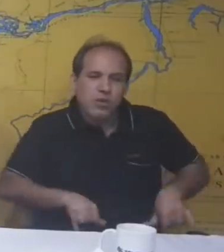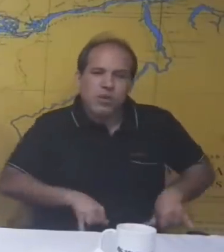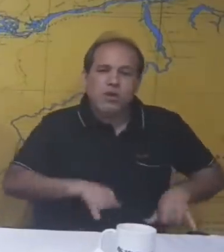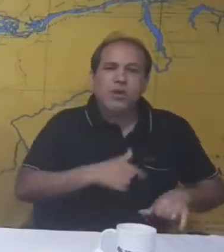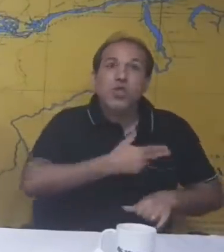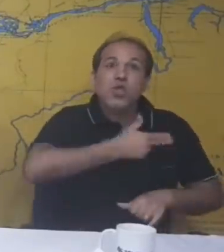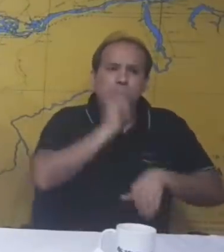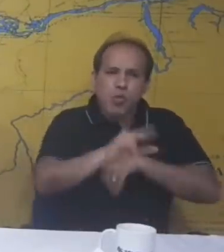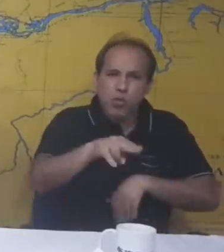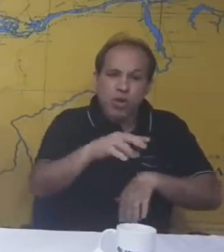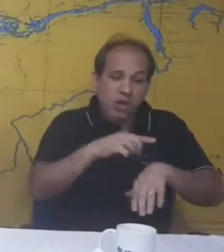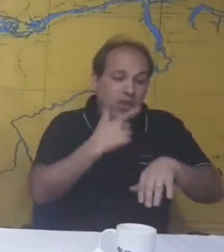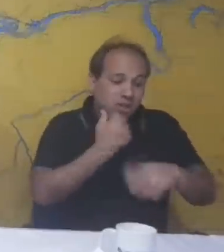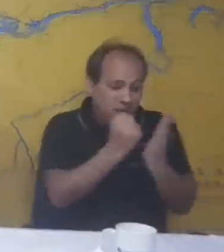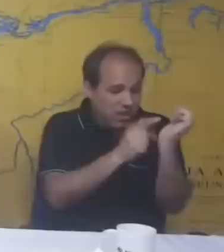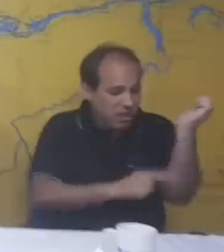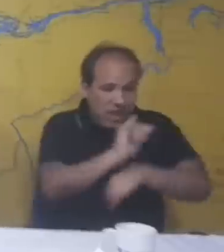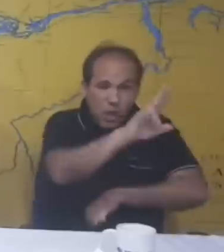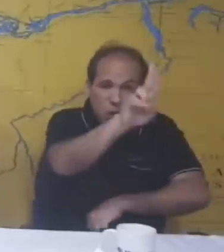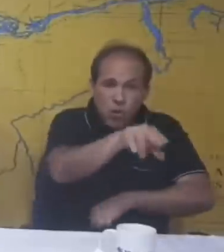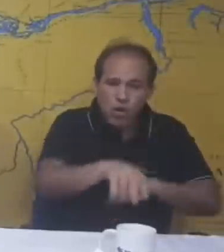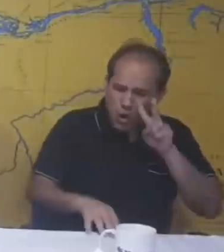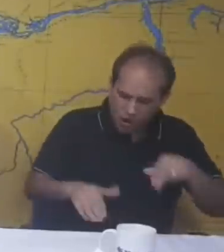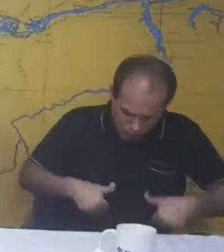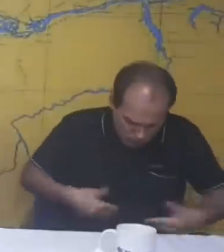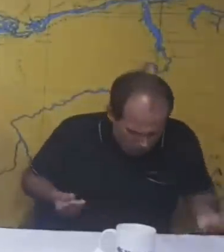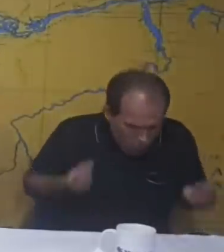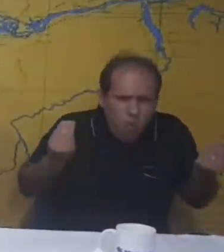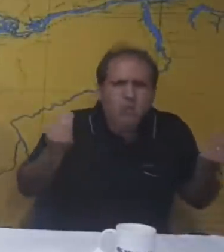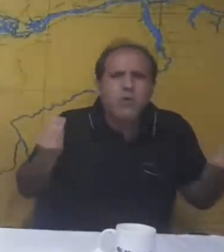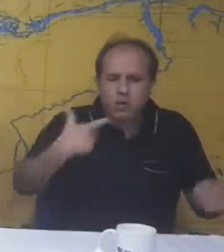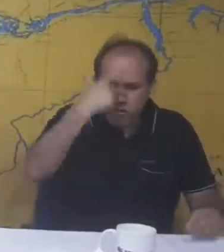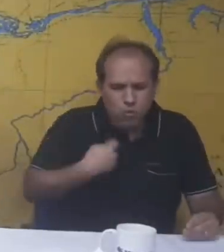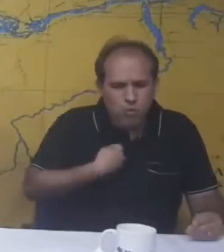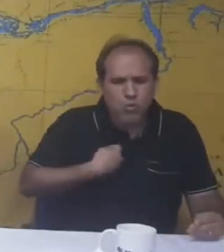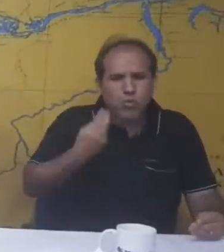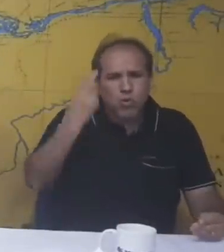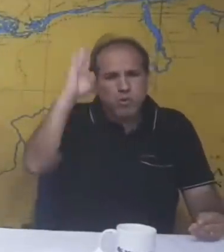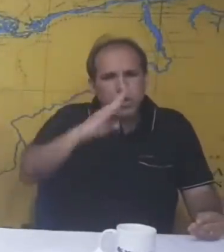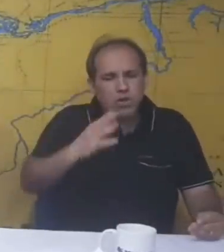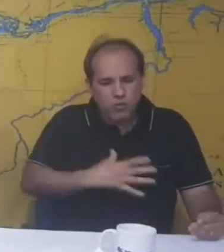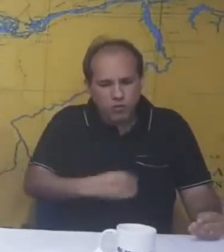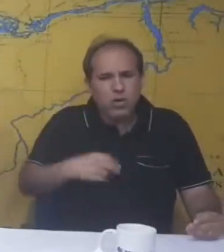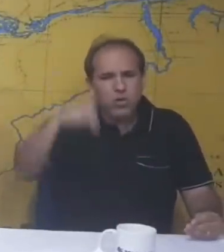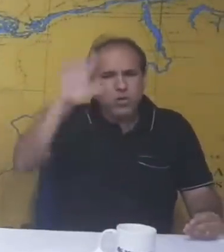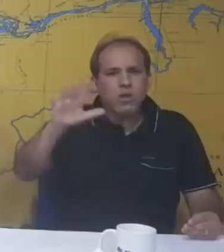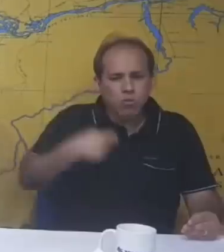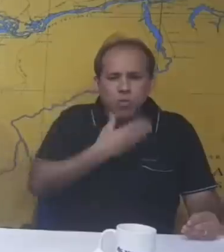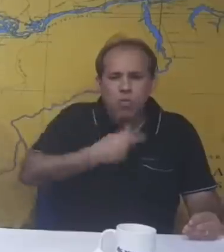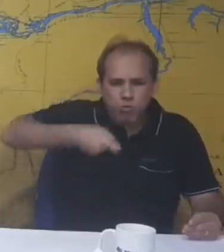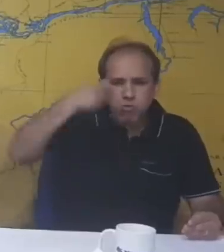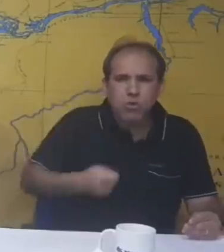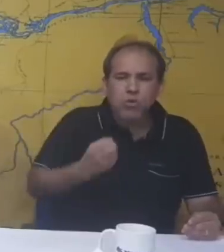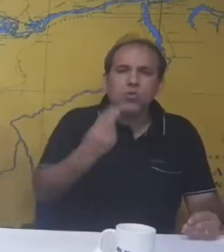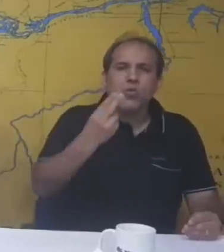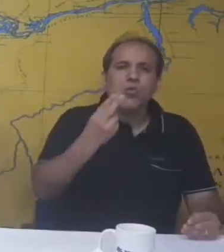nome. Olho para a fome e pergunto, o que há? Eu sou brasileiro, filho do Nordeste, sou cabra da peste,